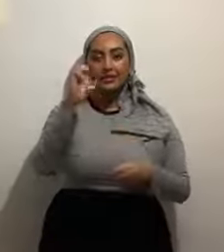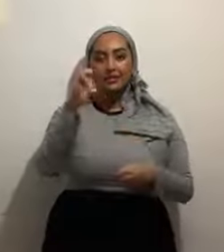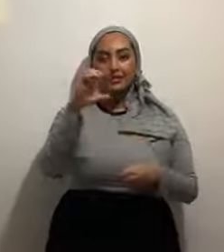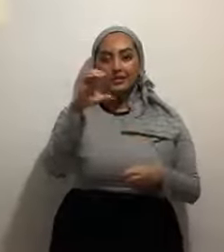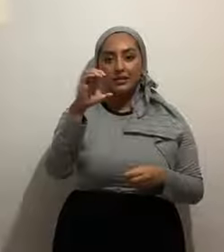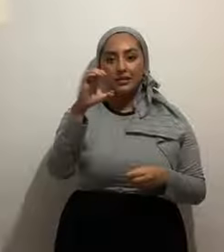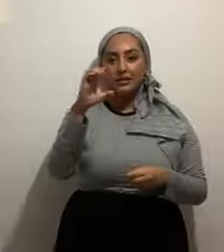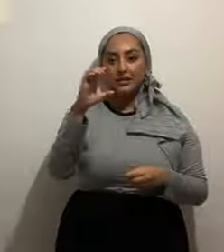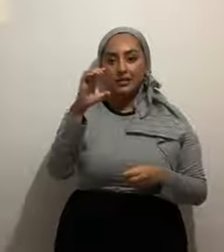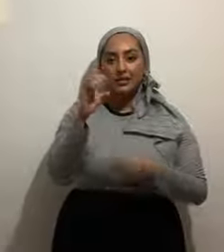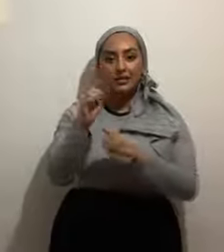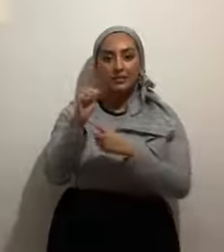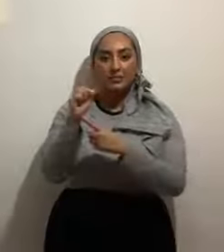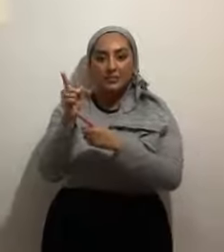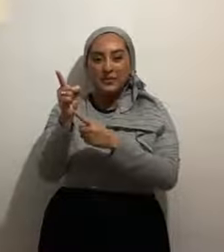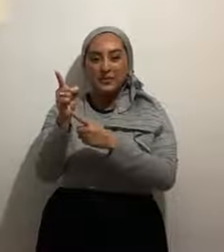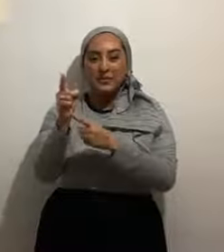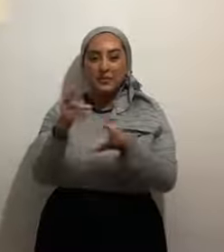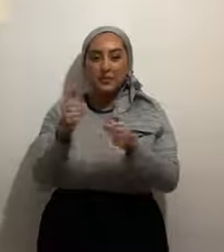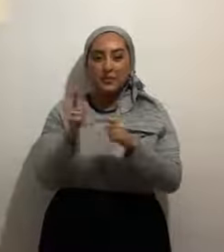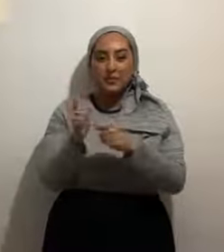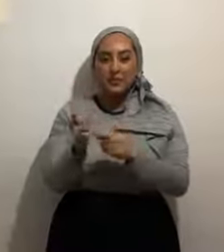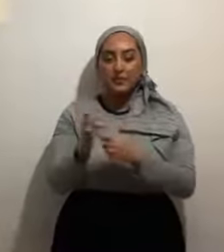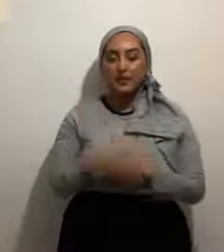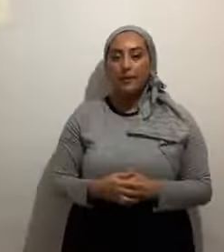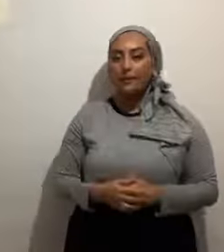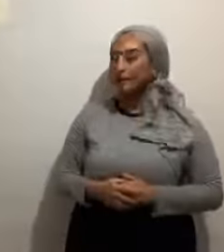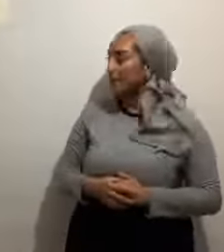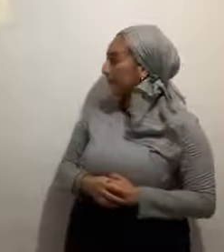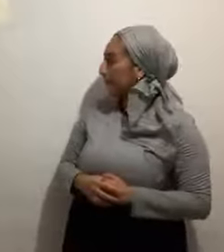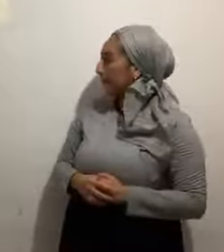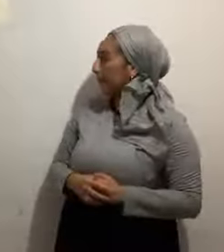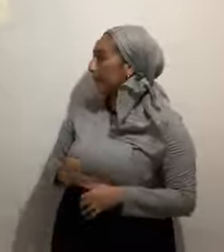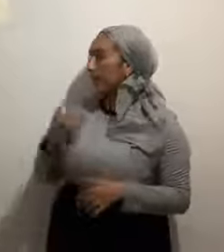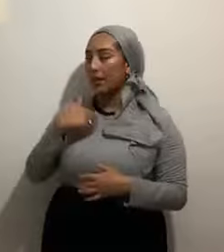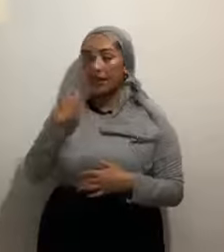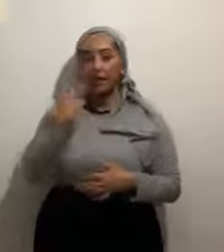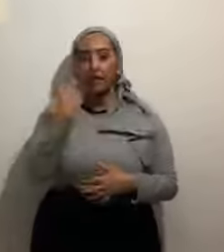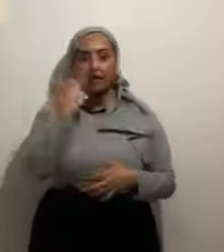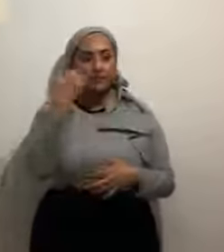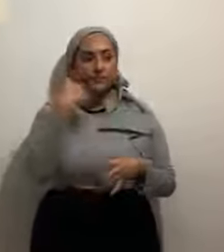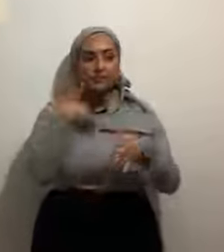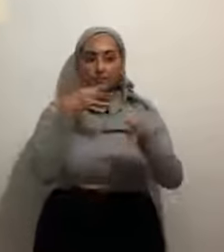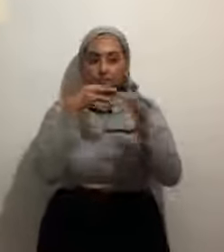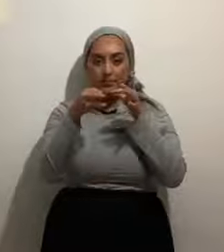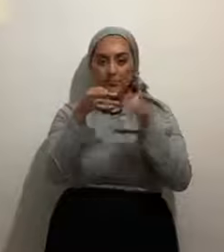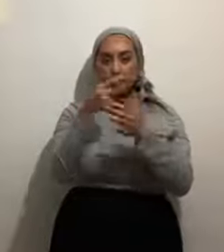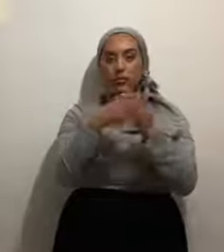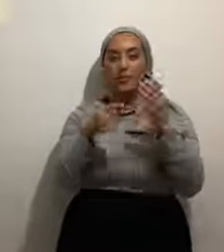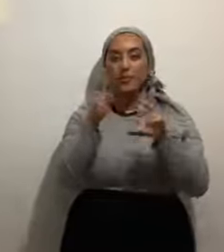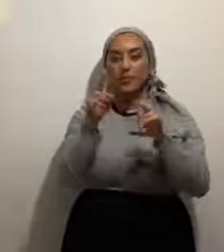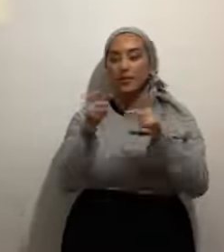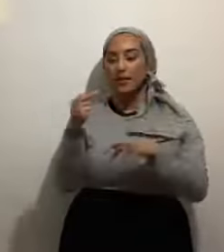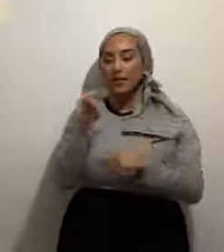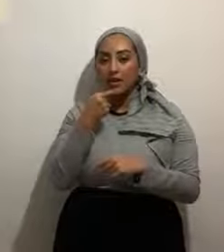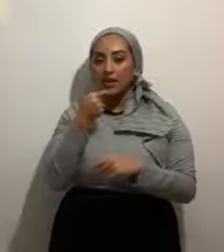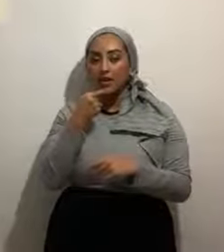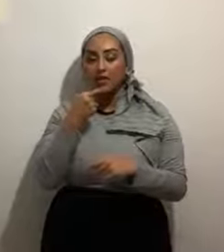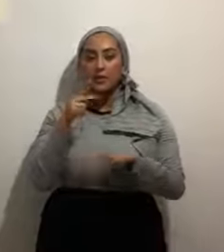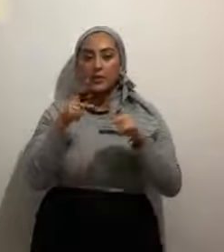segundo, en un segundo. Y yo les comentaba lo que dicen los astrónomos, que conocen realmente de esto, yo no